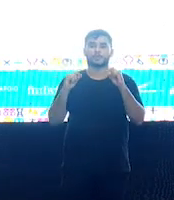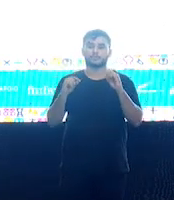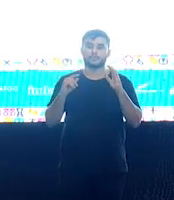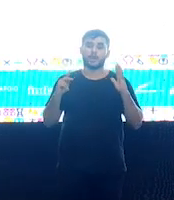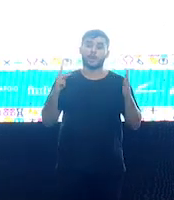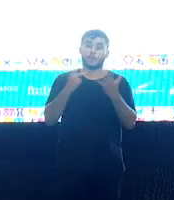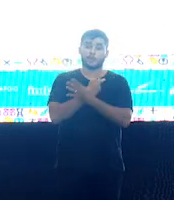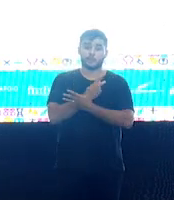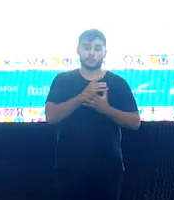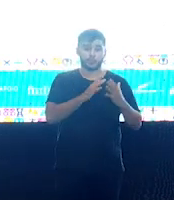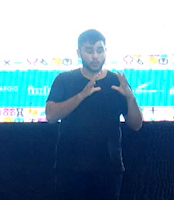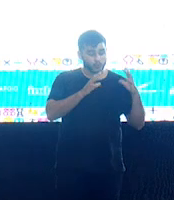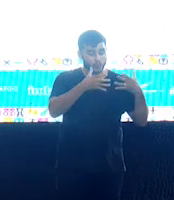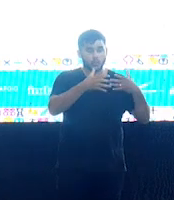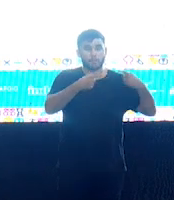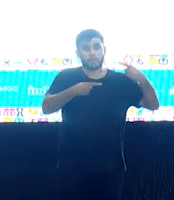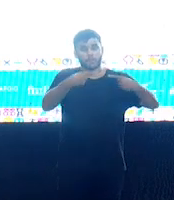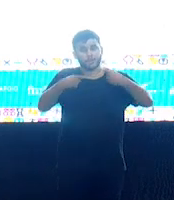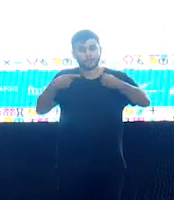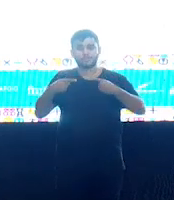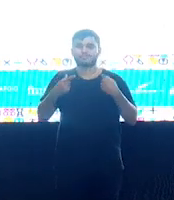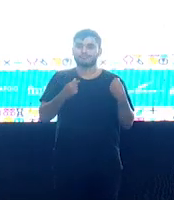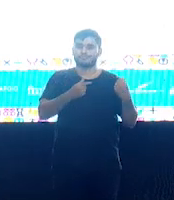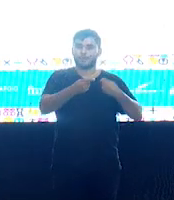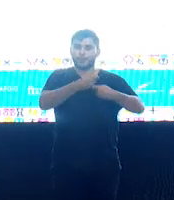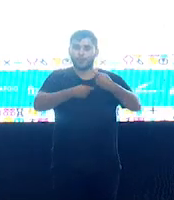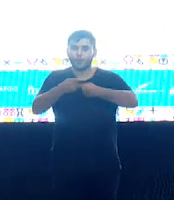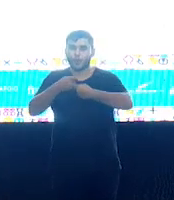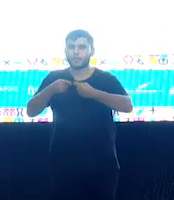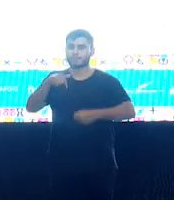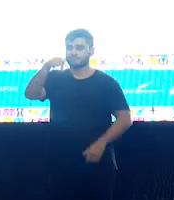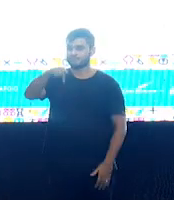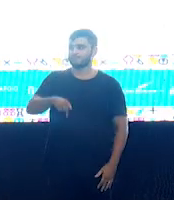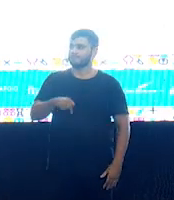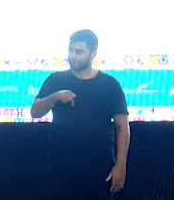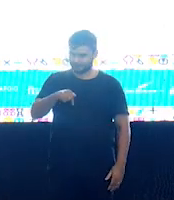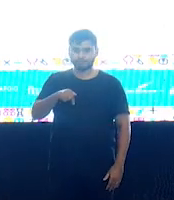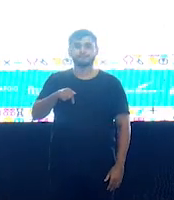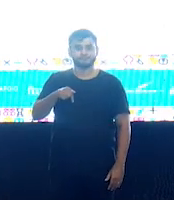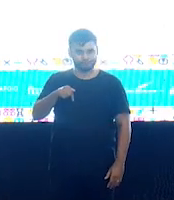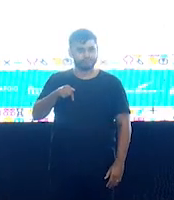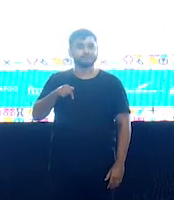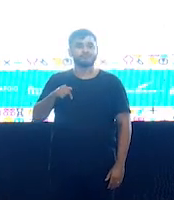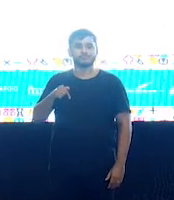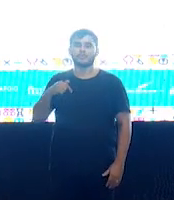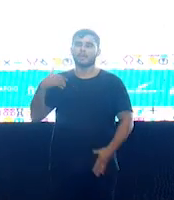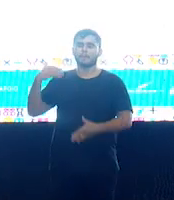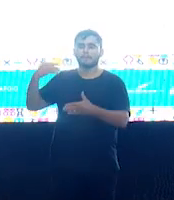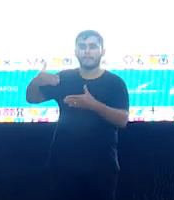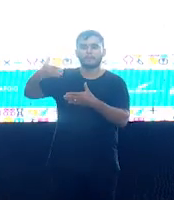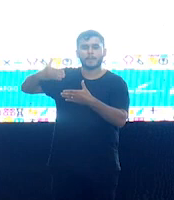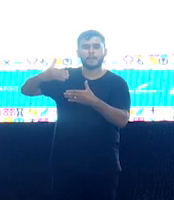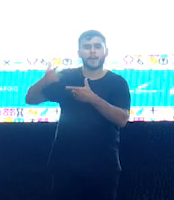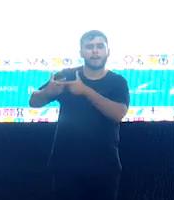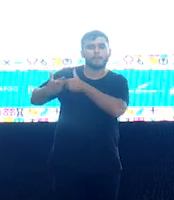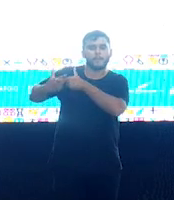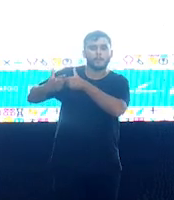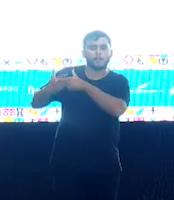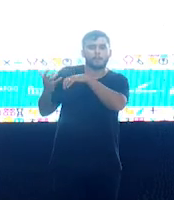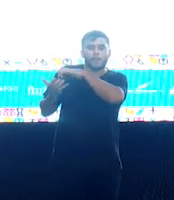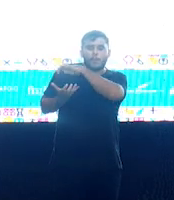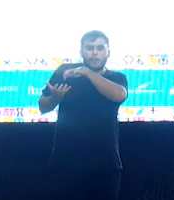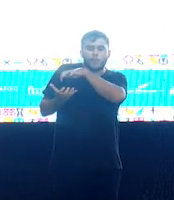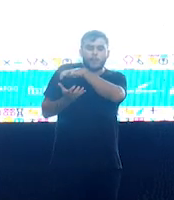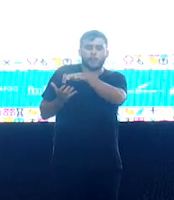instituições sociais e políticas e econômicas, associando aos diferentes grupos, conflitos e movimentos